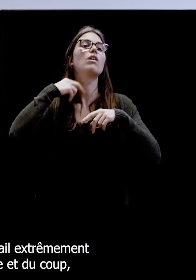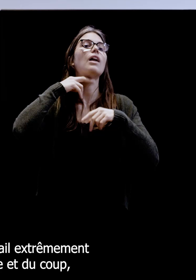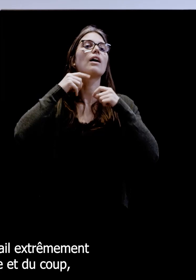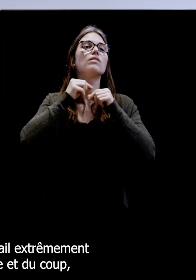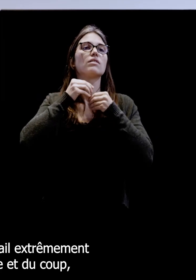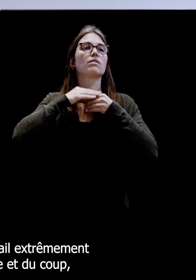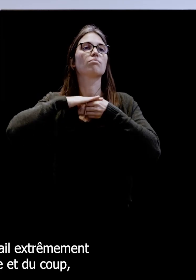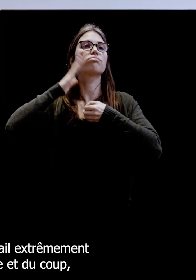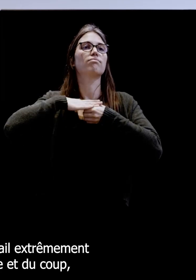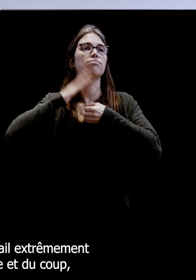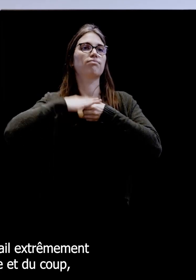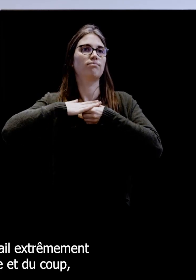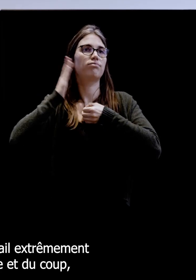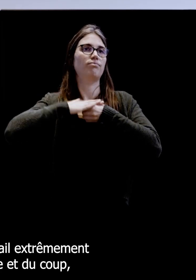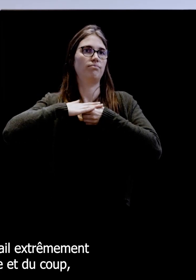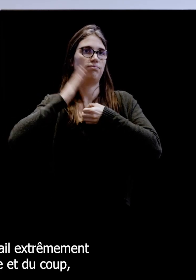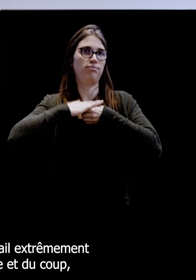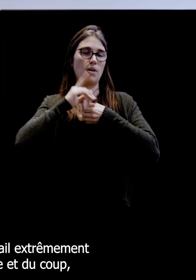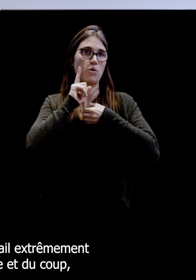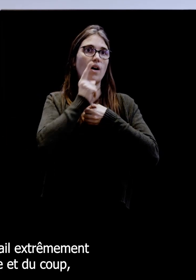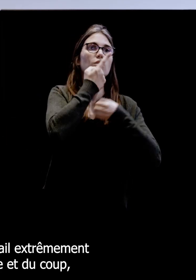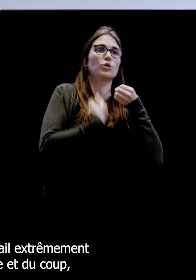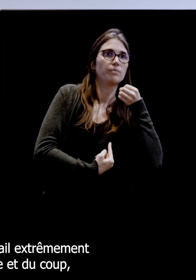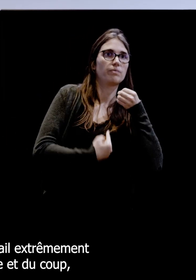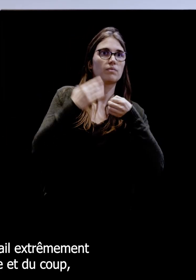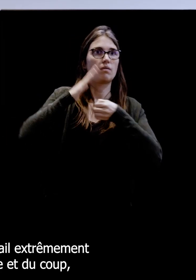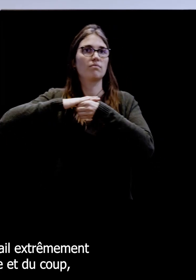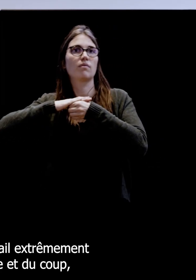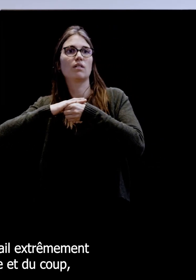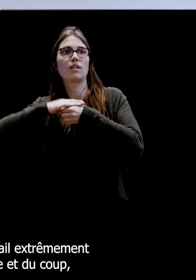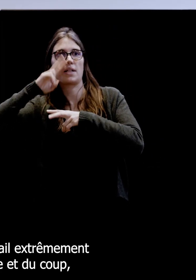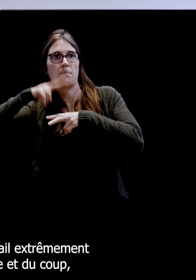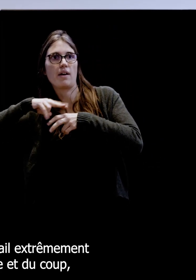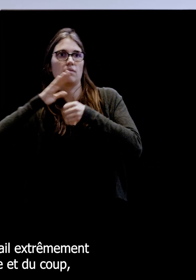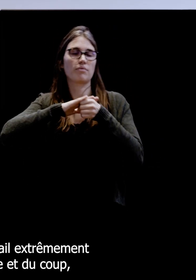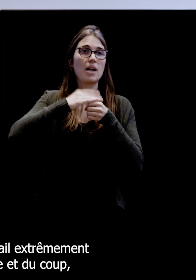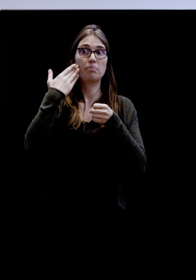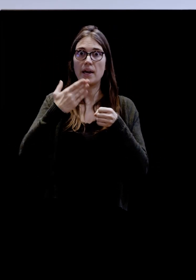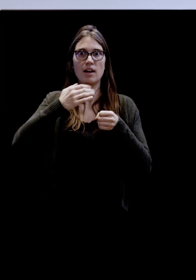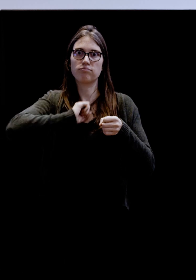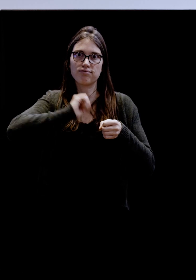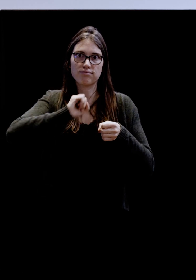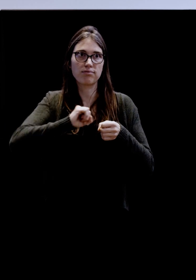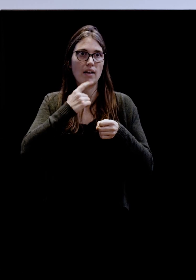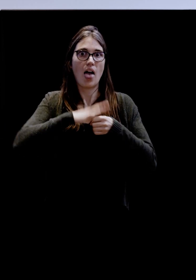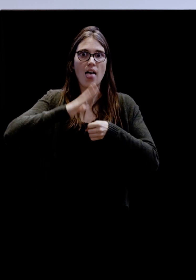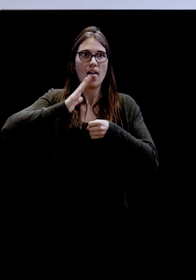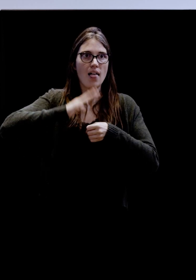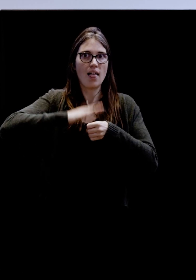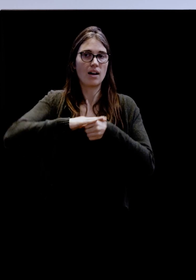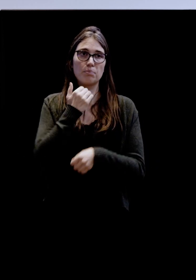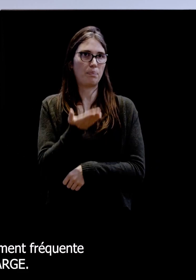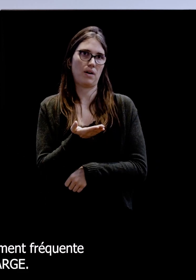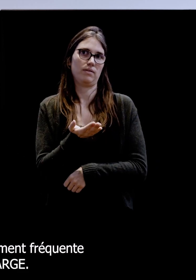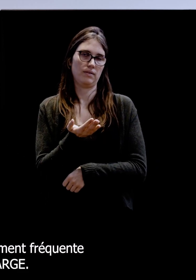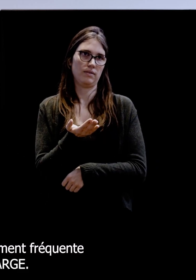mou, il fait... On lui demande un travail extrêmement rapide qu'il ne peut pas faire. Et du coup,